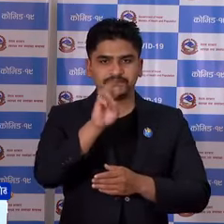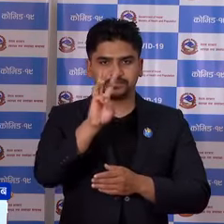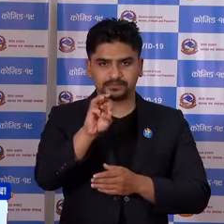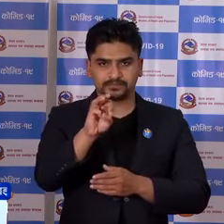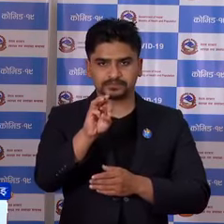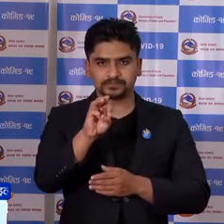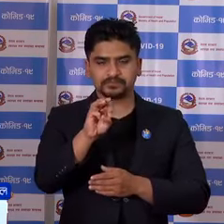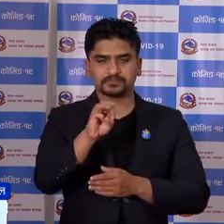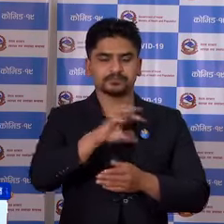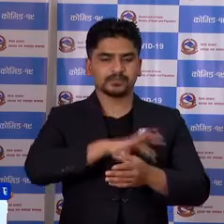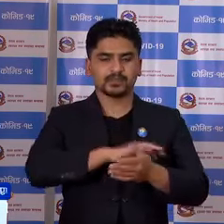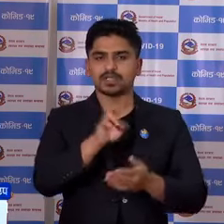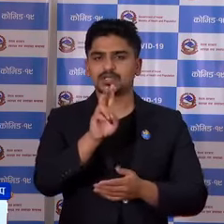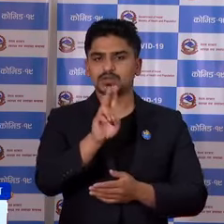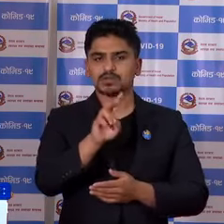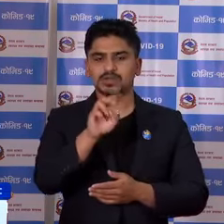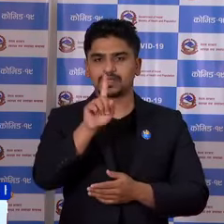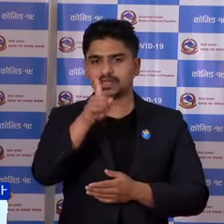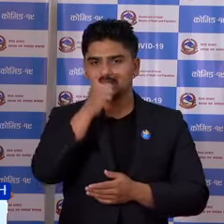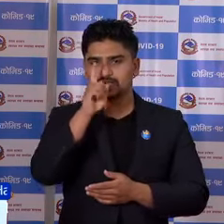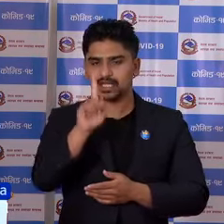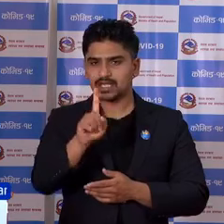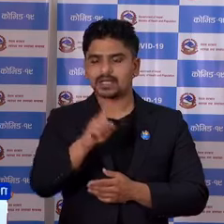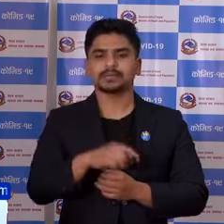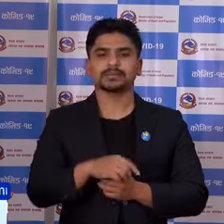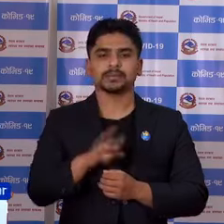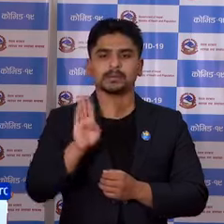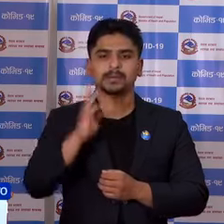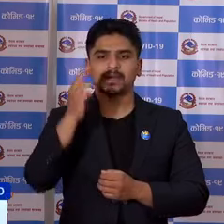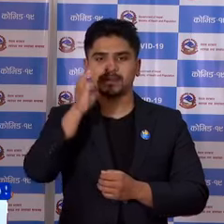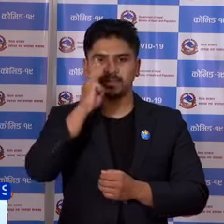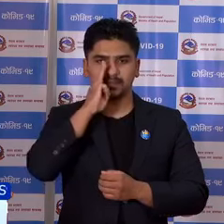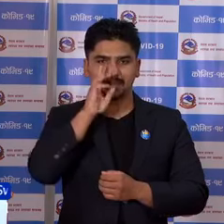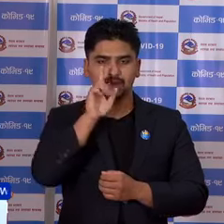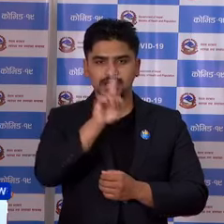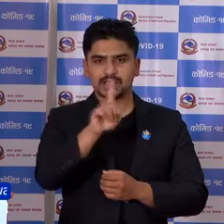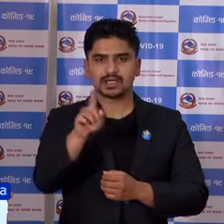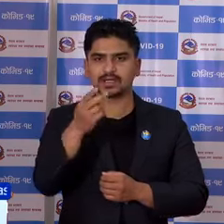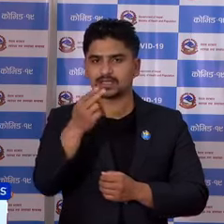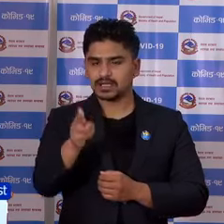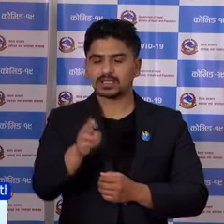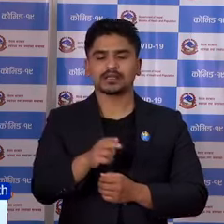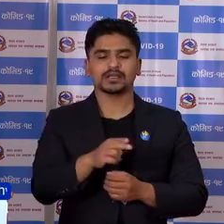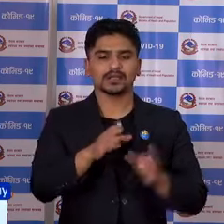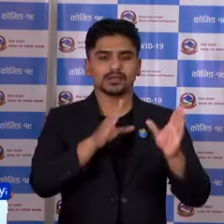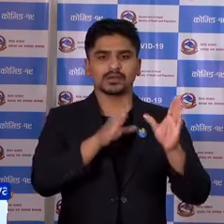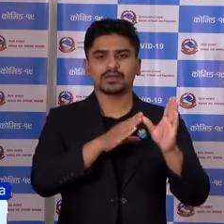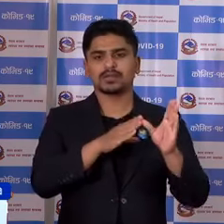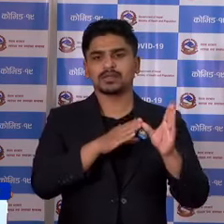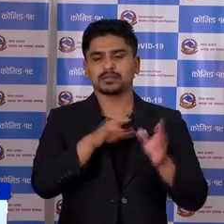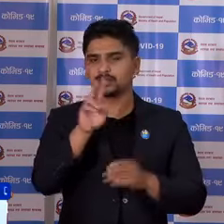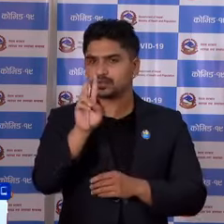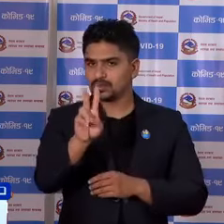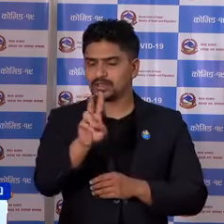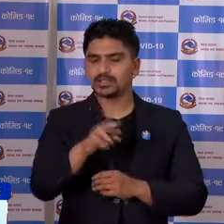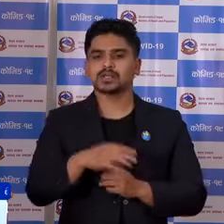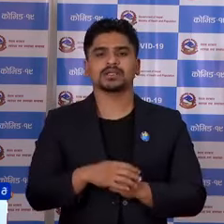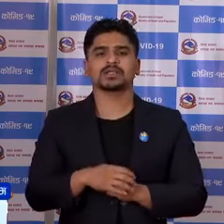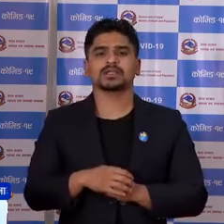30, प्रदेश नम्बर 2 101, बागमती प्रदेशमा 11, गण्डकी प्रदेशबाट